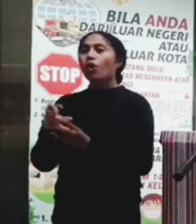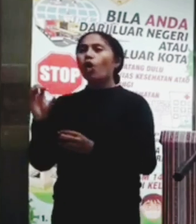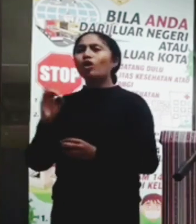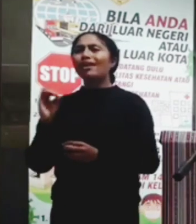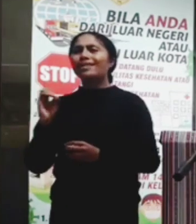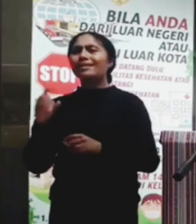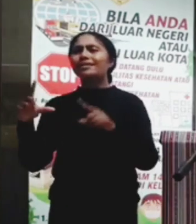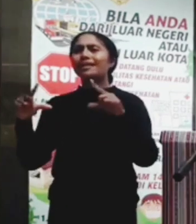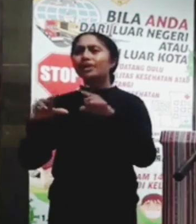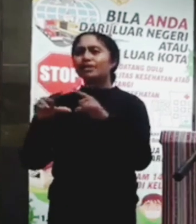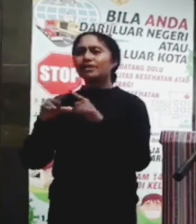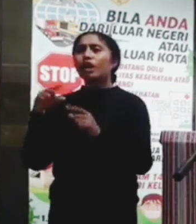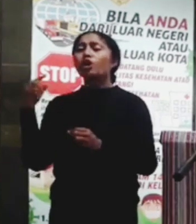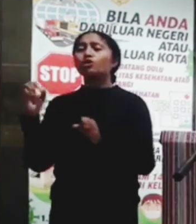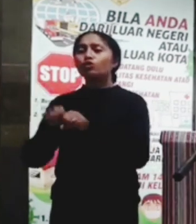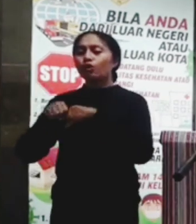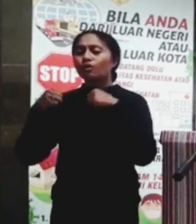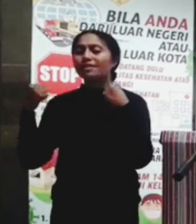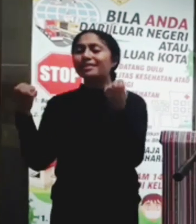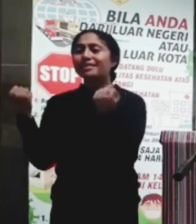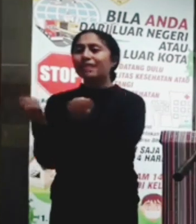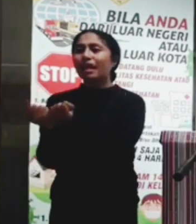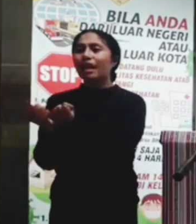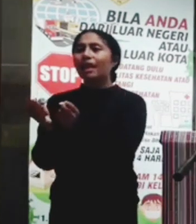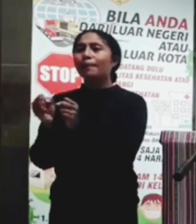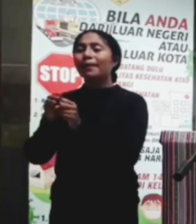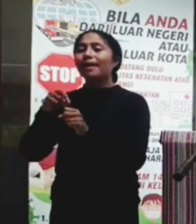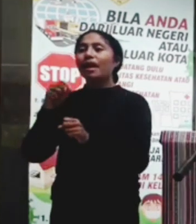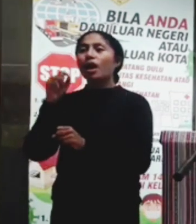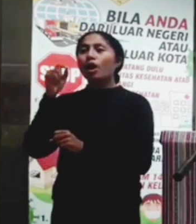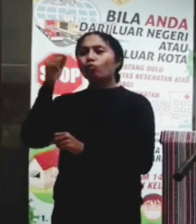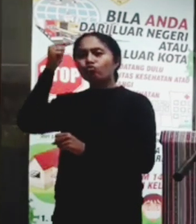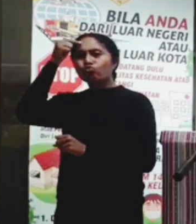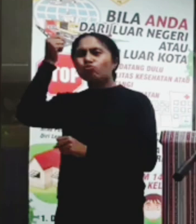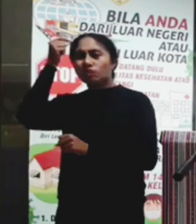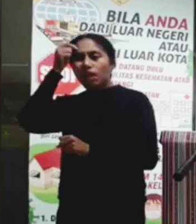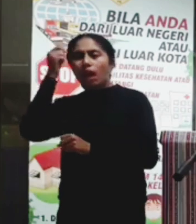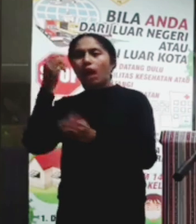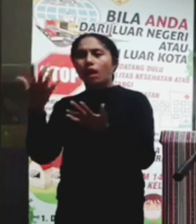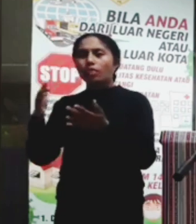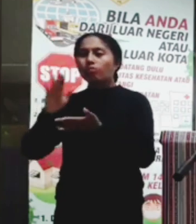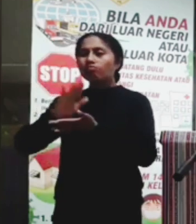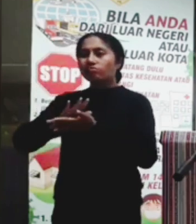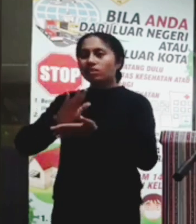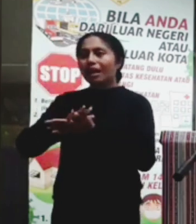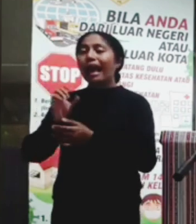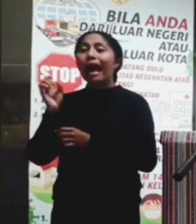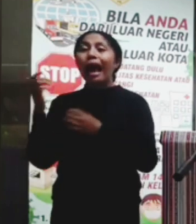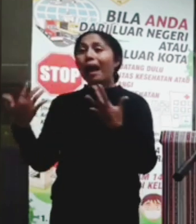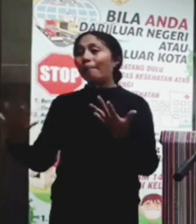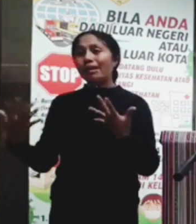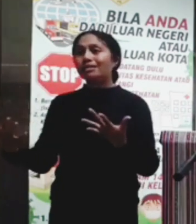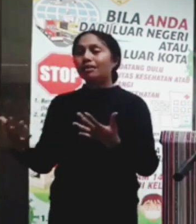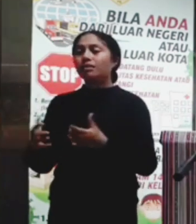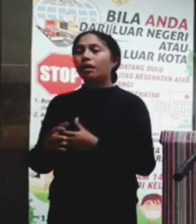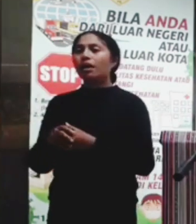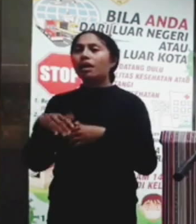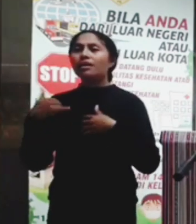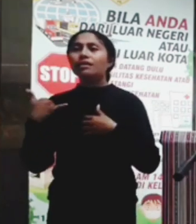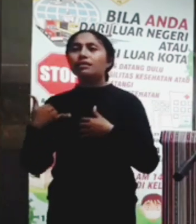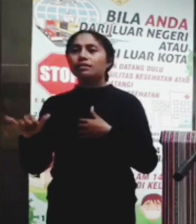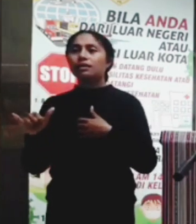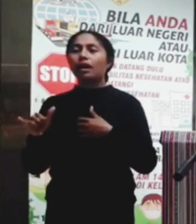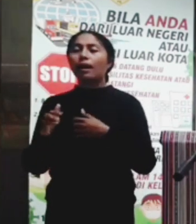organisasi sosial Hai kepada Universitas atau lembaga apapun yang